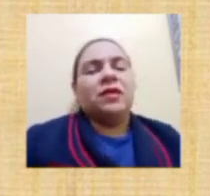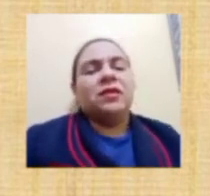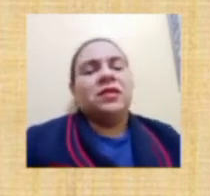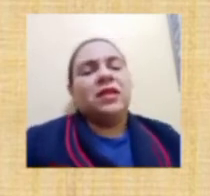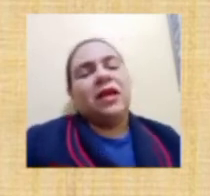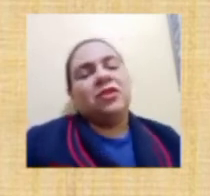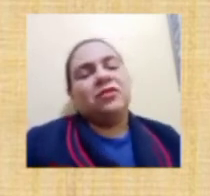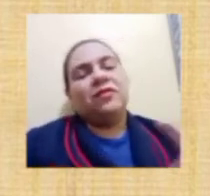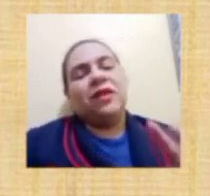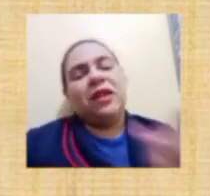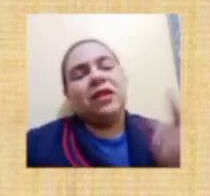desenvolvimento, tá?